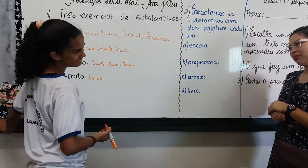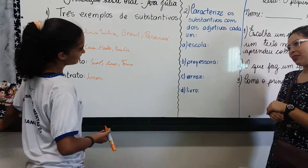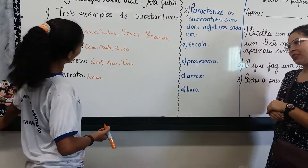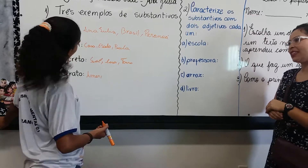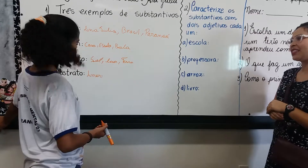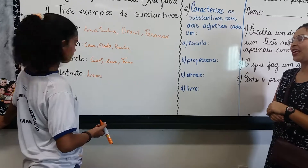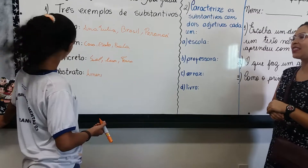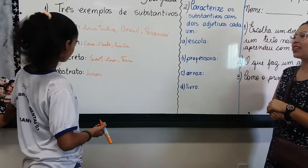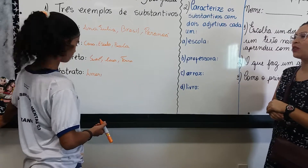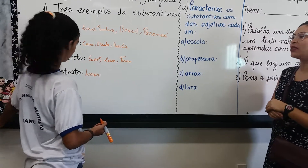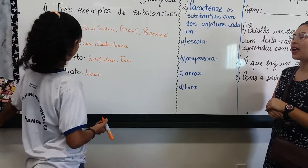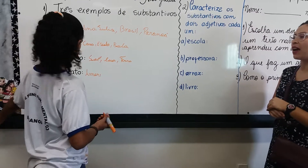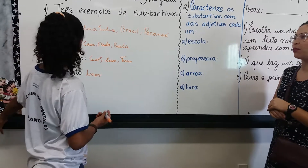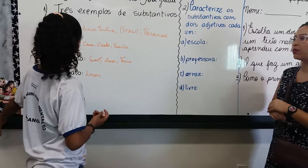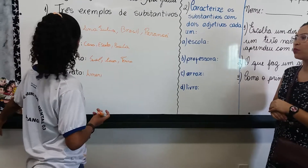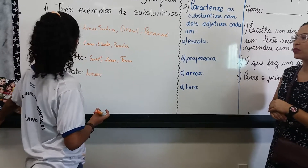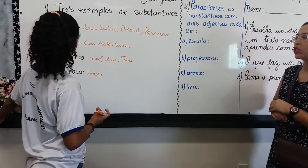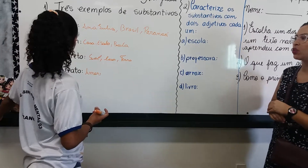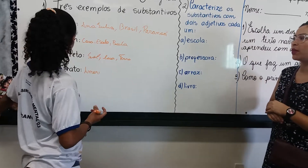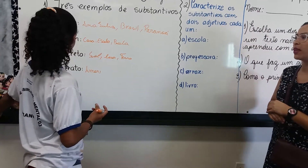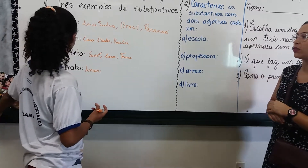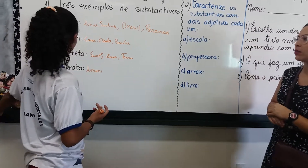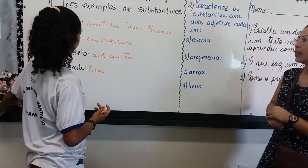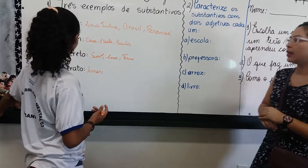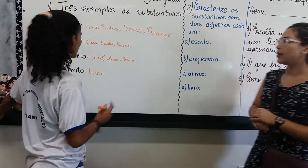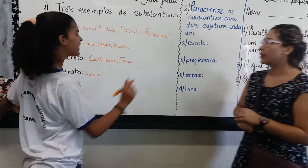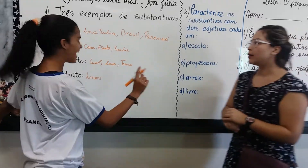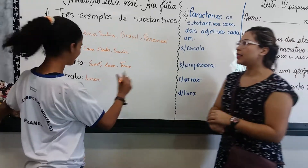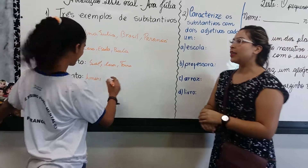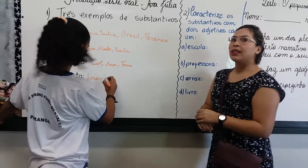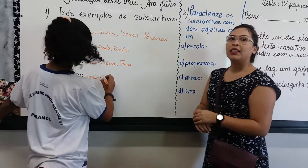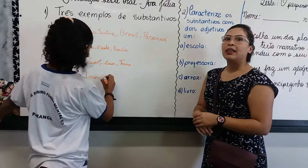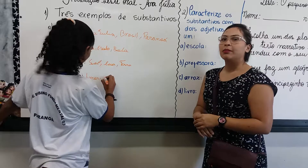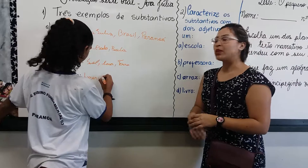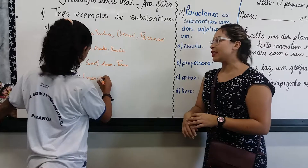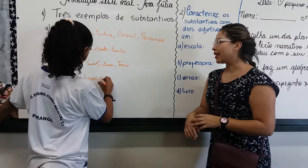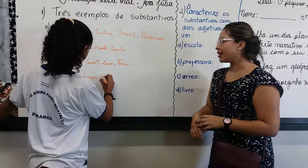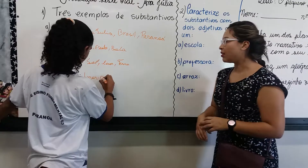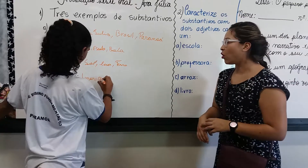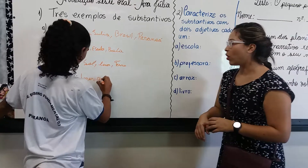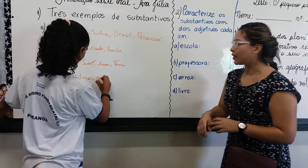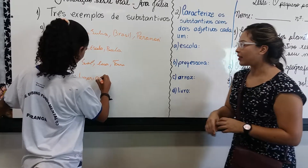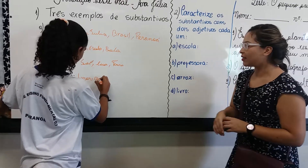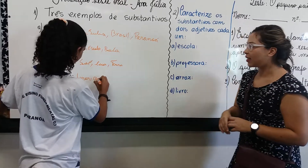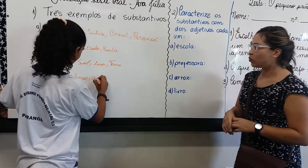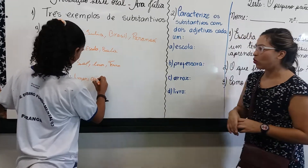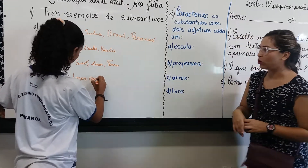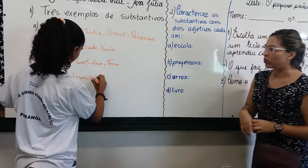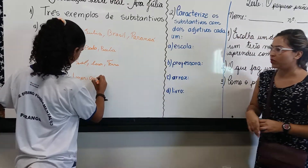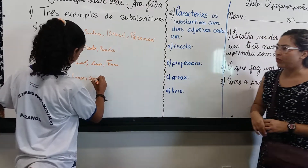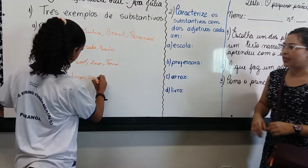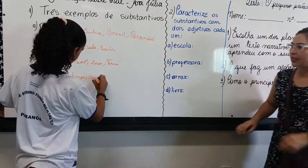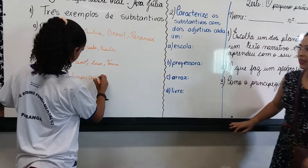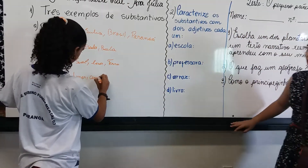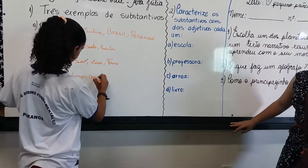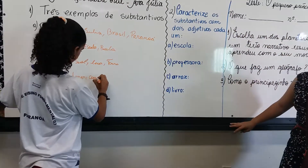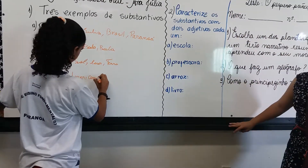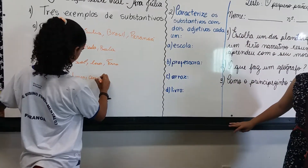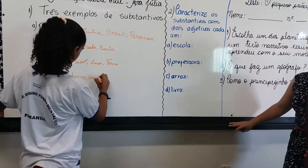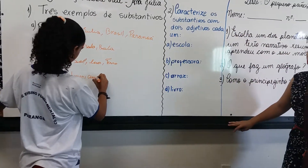ver. Tristeza, ela não sabe. Então, sentimento. Raiva, será que ela sabe? Pois é. Ó, tá tentando outro. Vamos ver o que ela tá tentando.